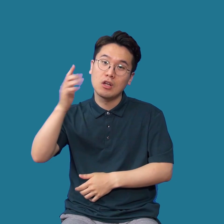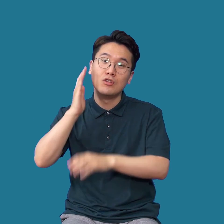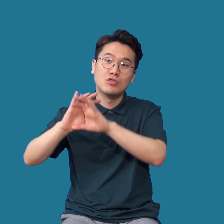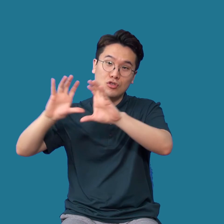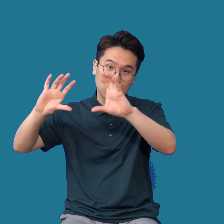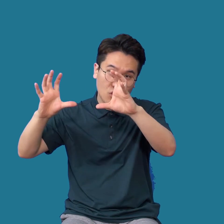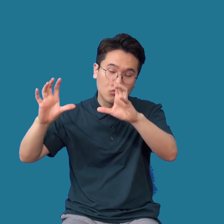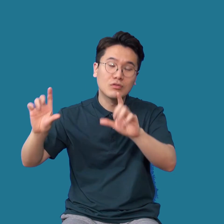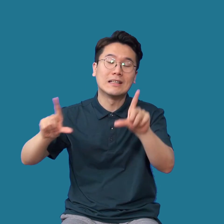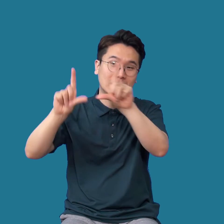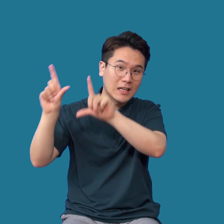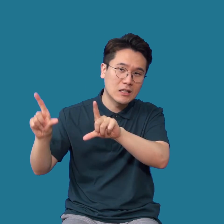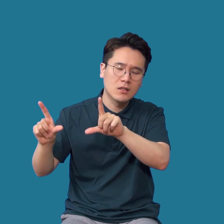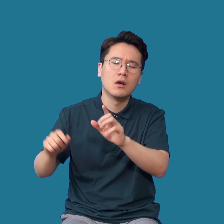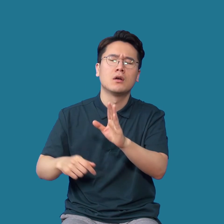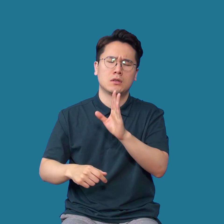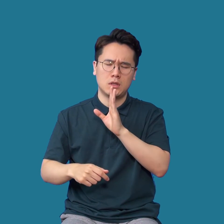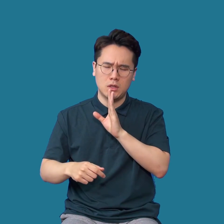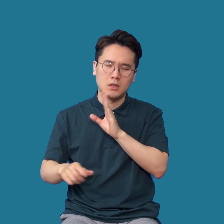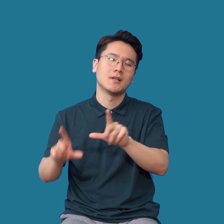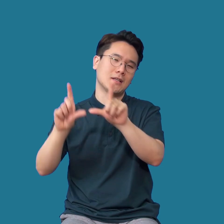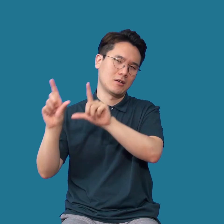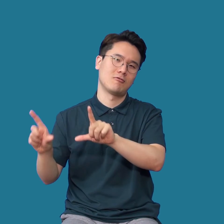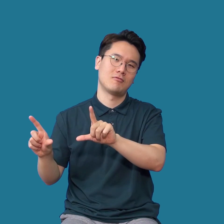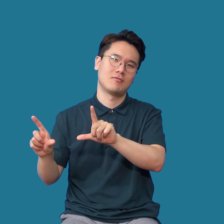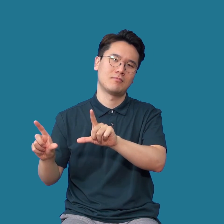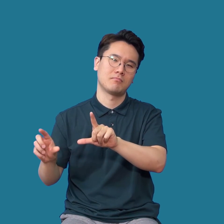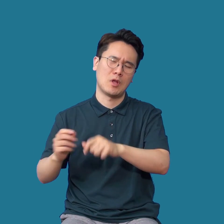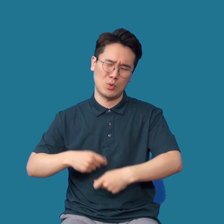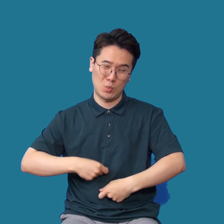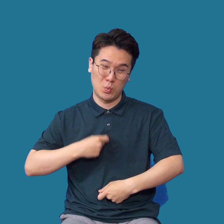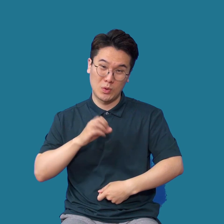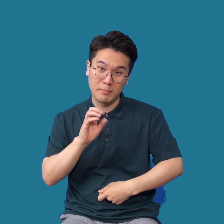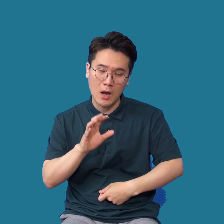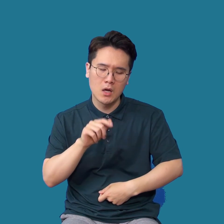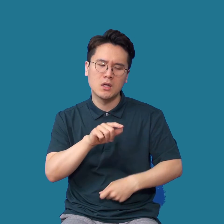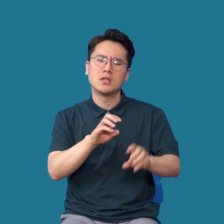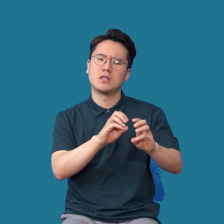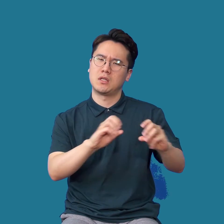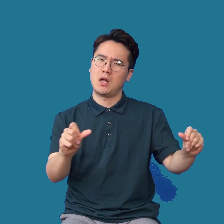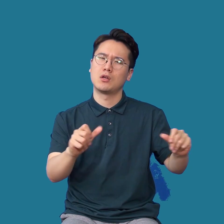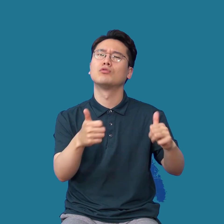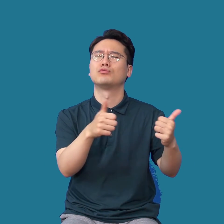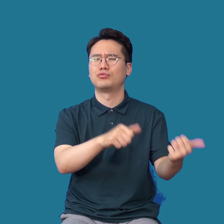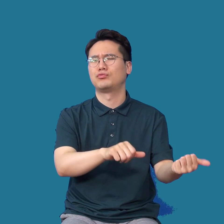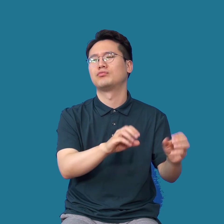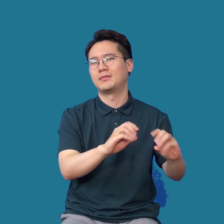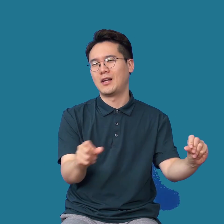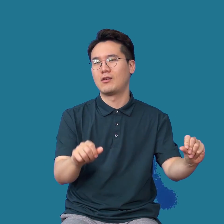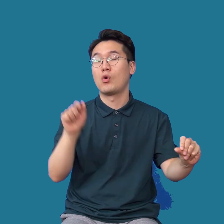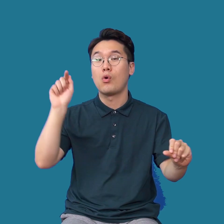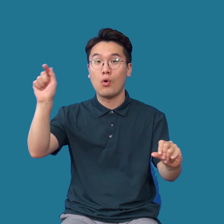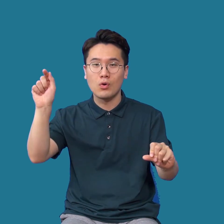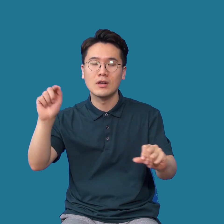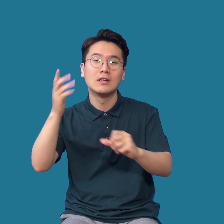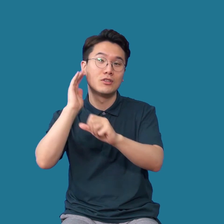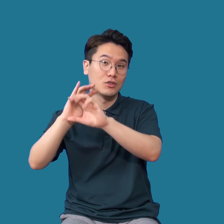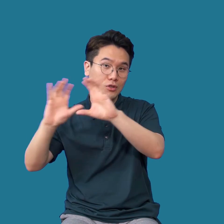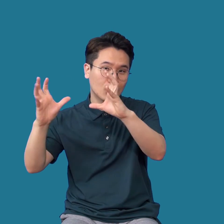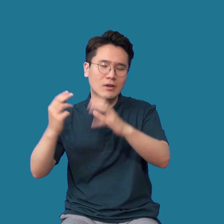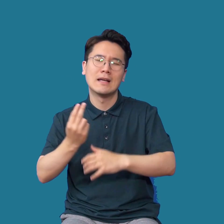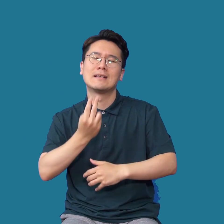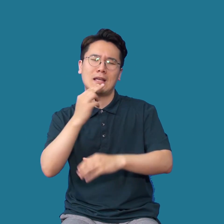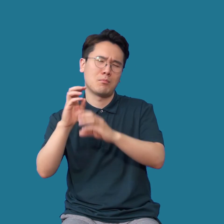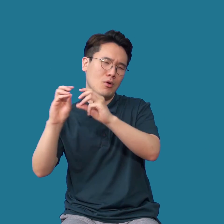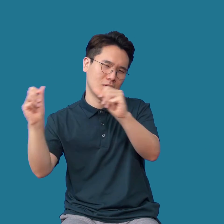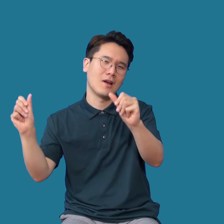것입니다. 사실은 여기가 죽음의 땅이고 거기가 생명의 땅입니다. 거기서 사는 것이